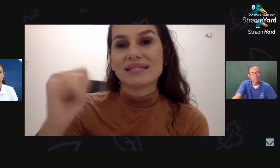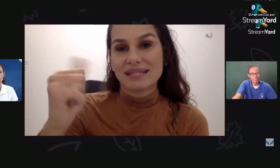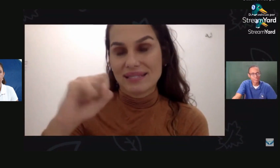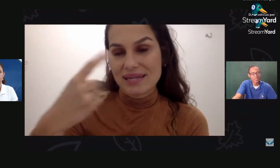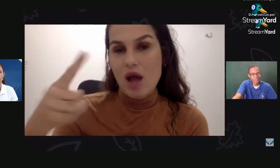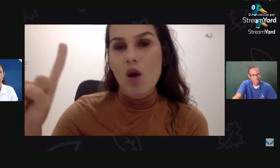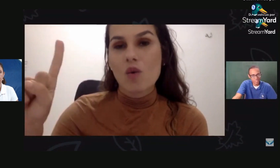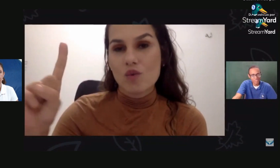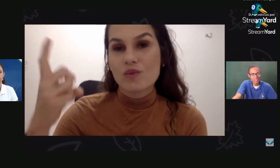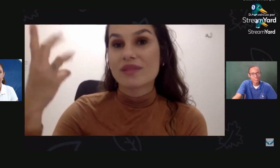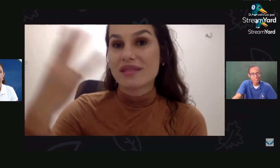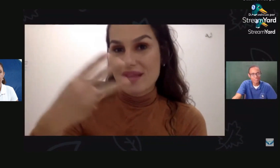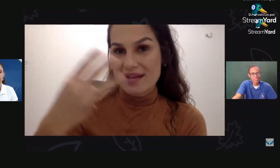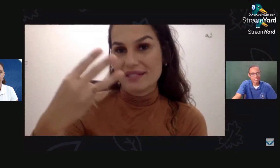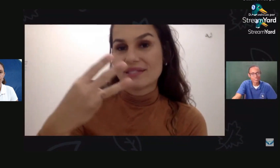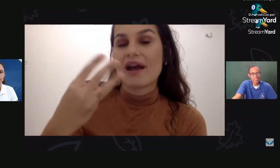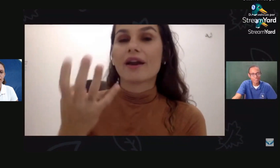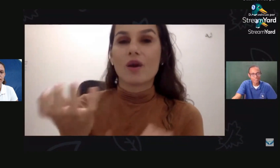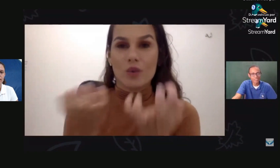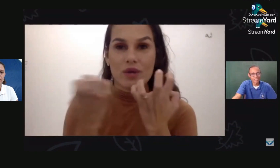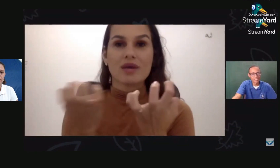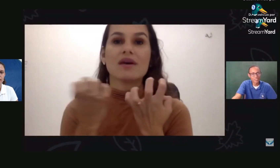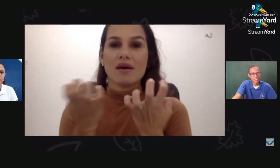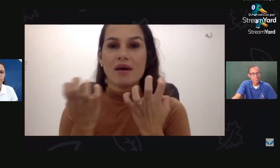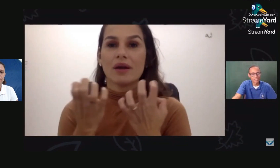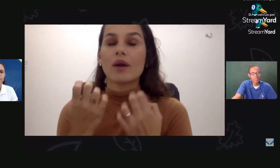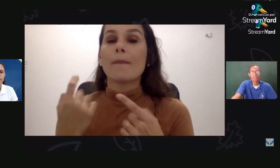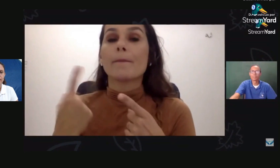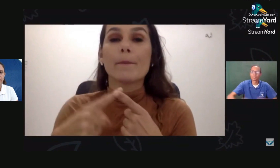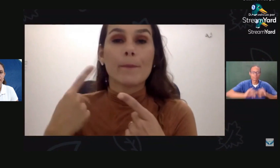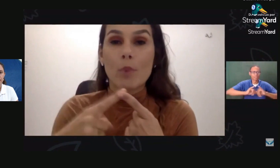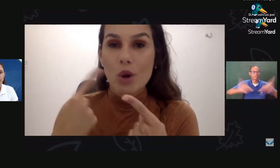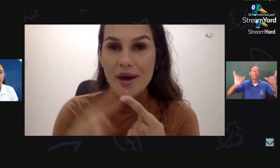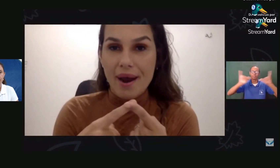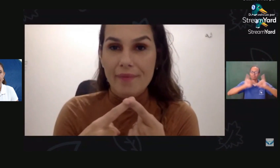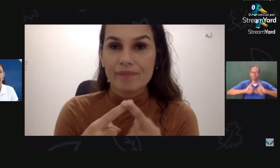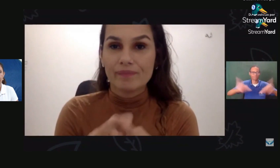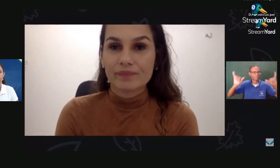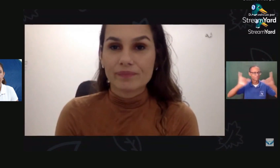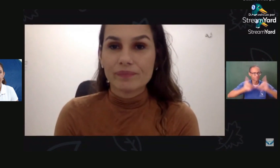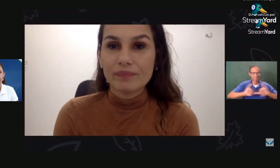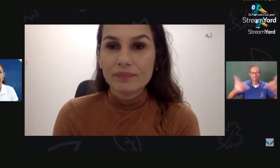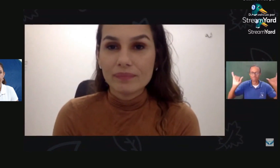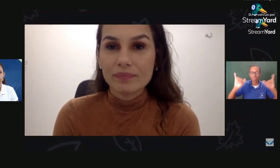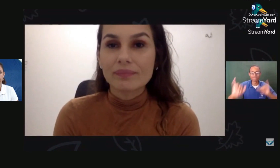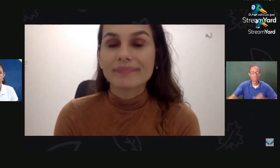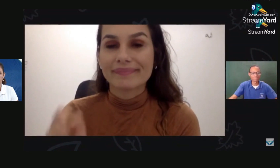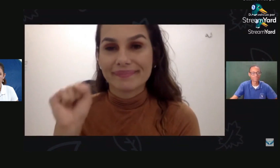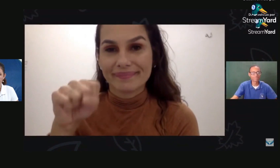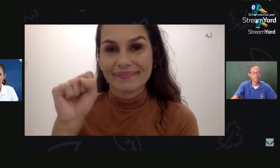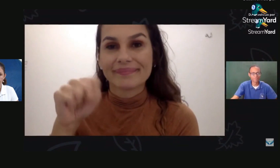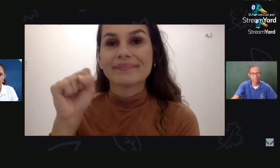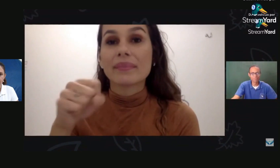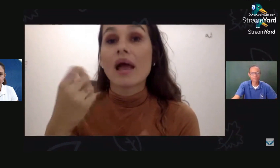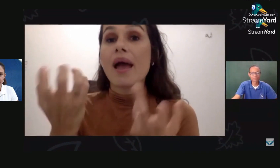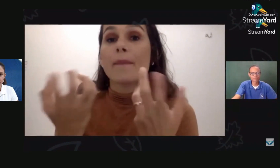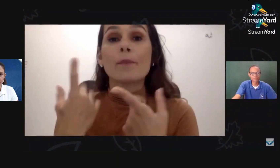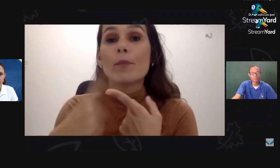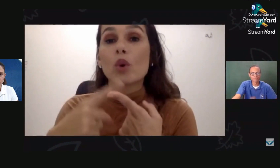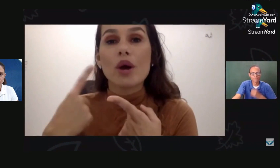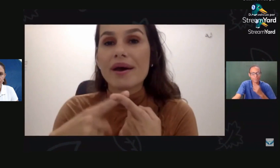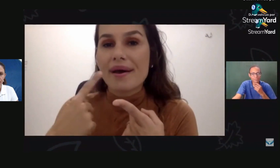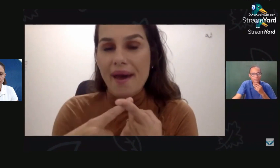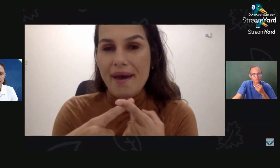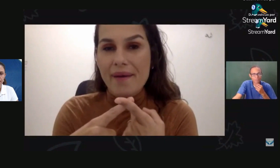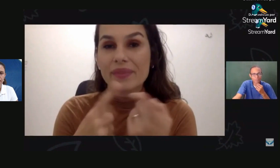edição deste livro. Quero mesmo fazer a terceira edição. Por quê? Isso mesmo, Vanessa,